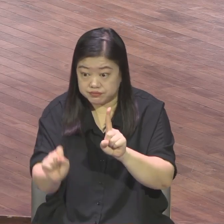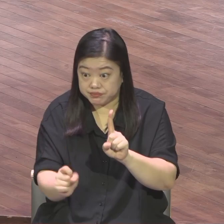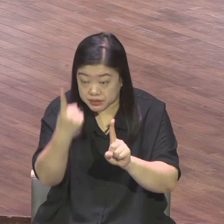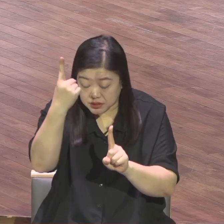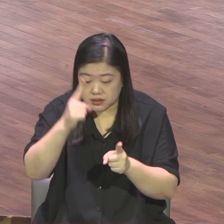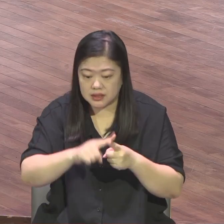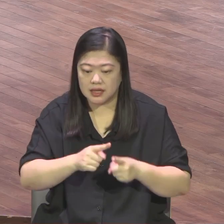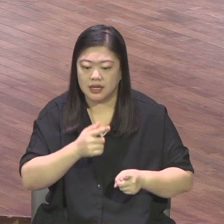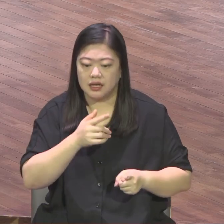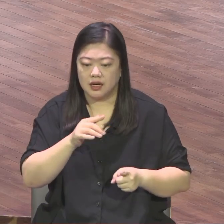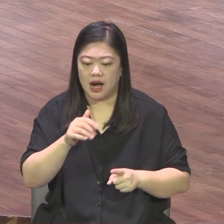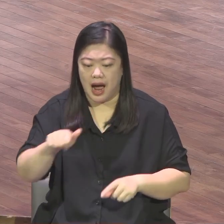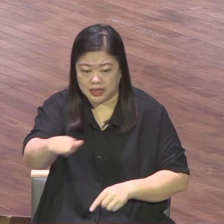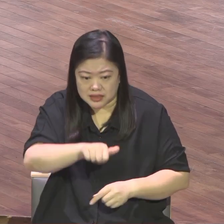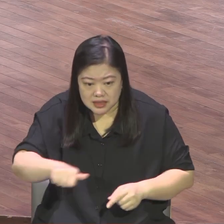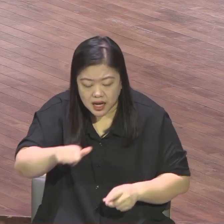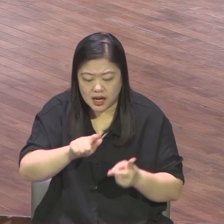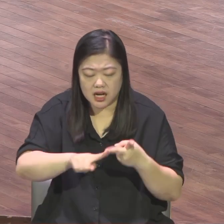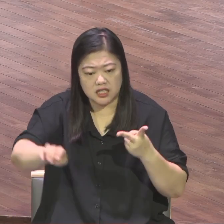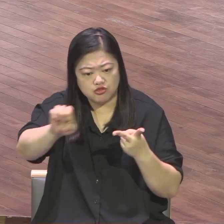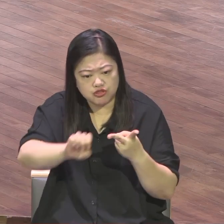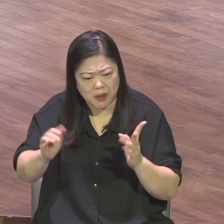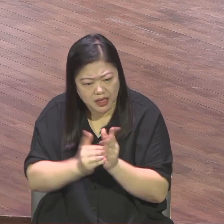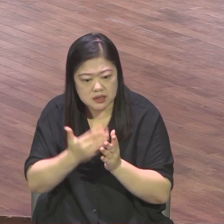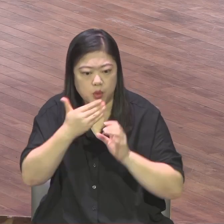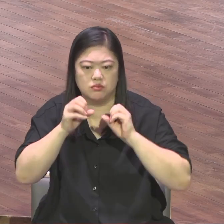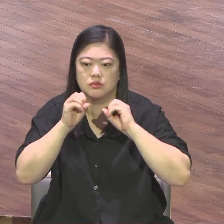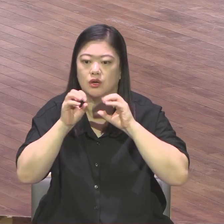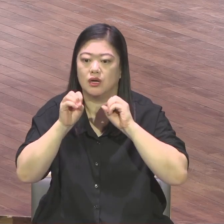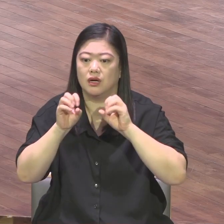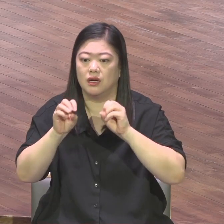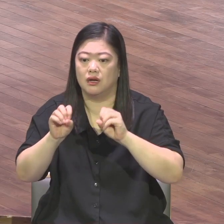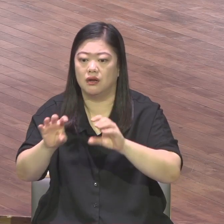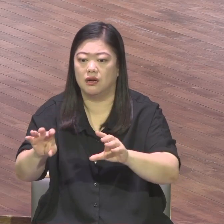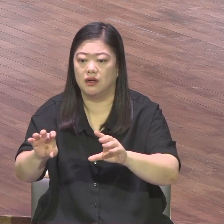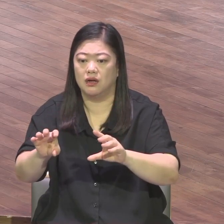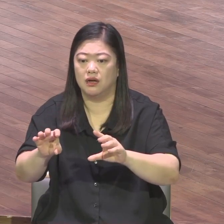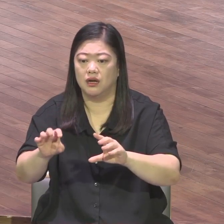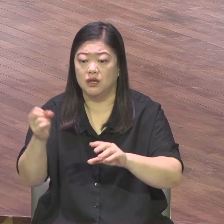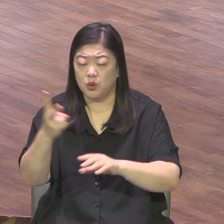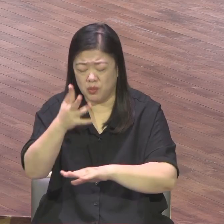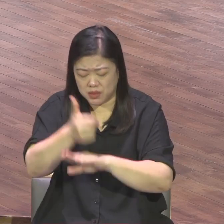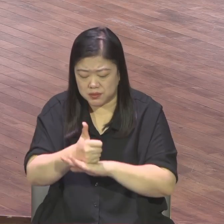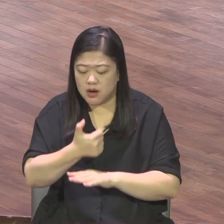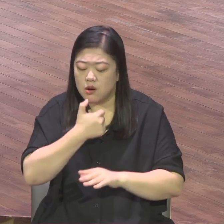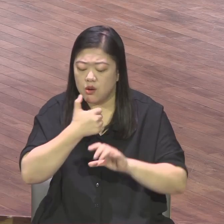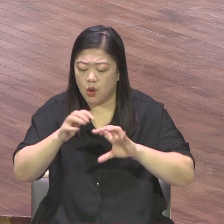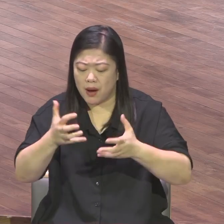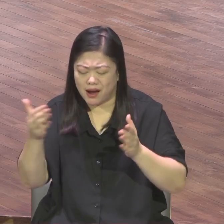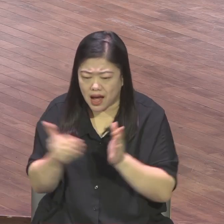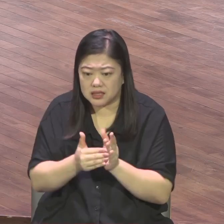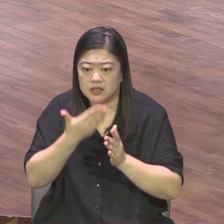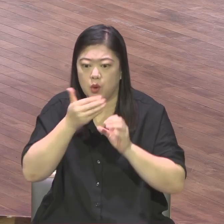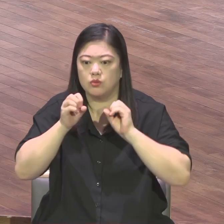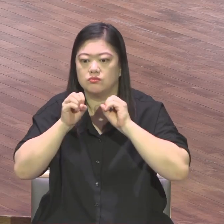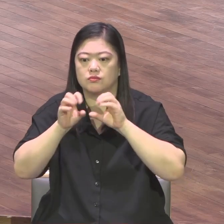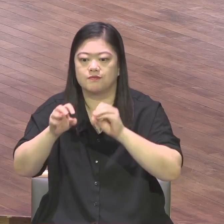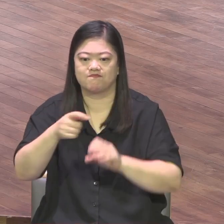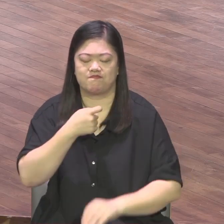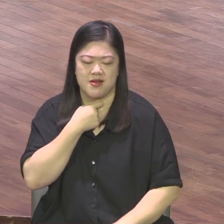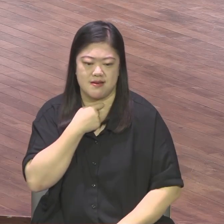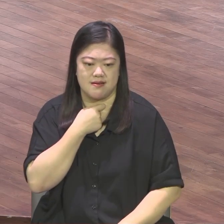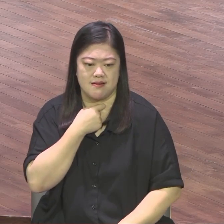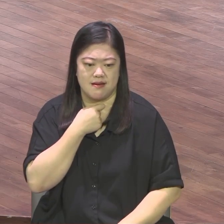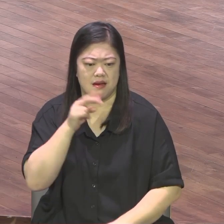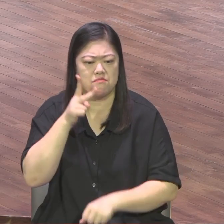것이 바로 로마 복음화 비전이었어요. 로마까지 가서 내가 복음을 전거할 것이다. 사도행전 9장에